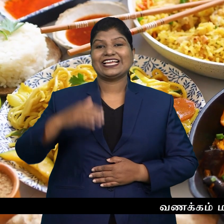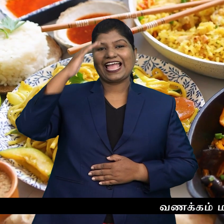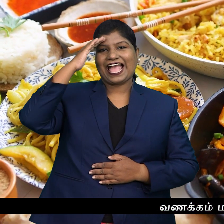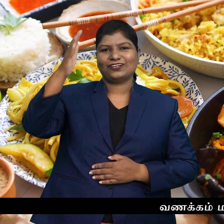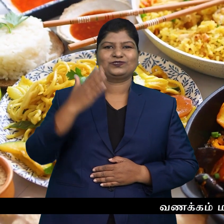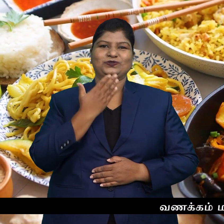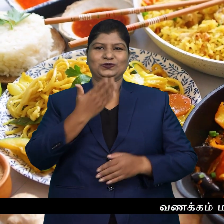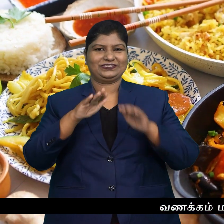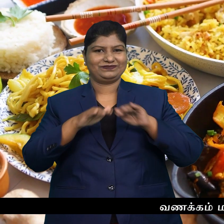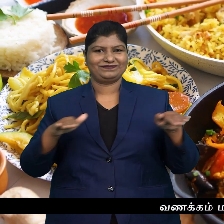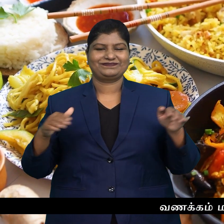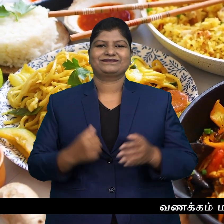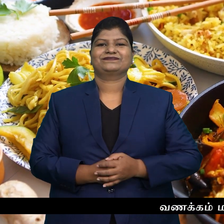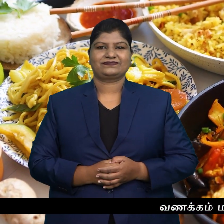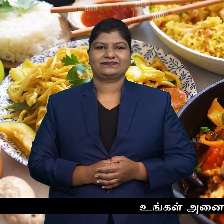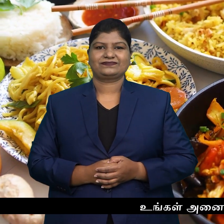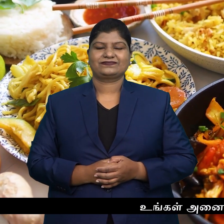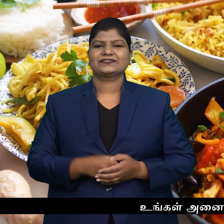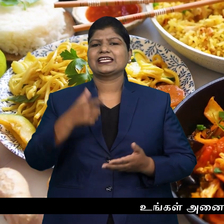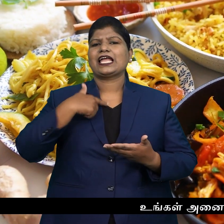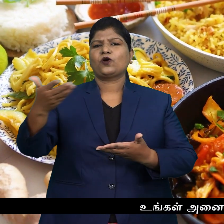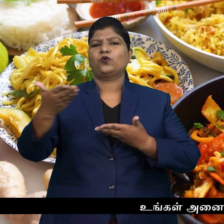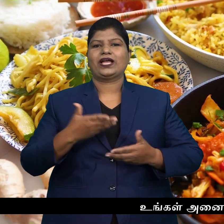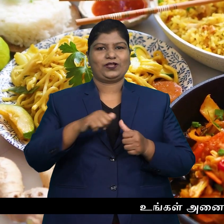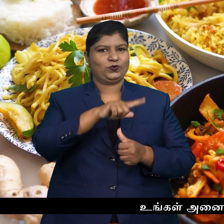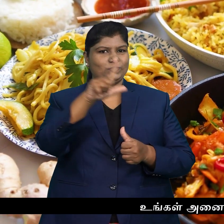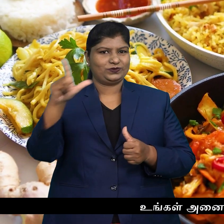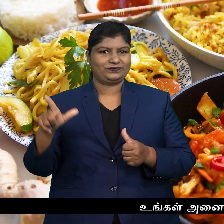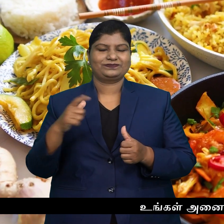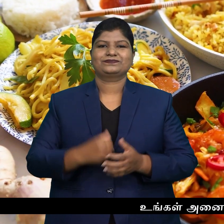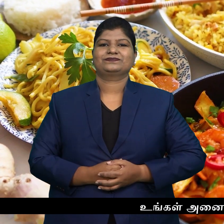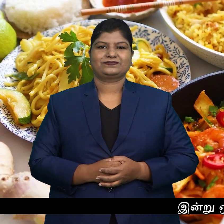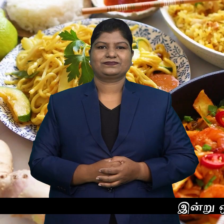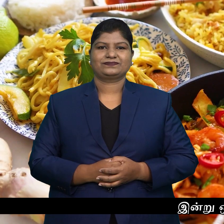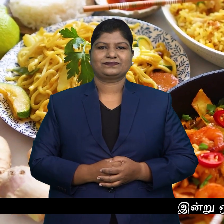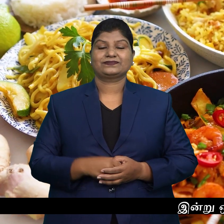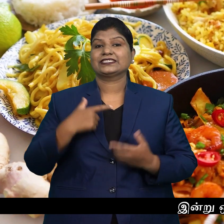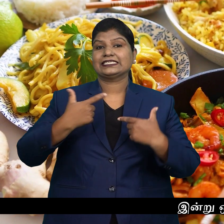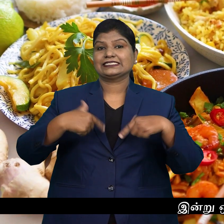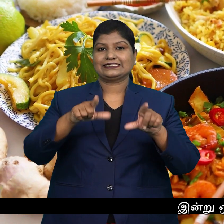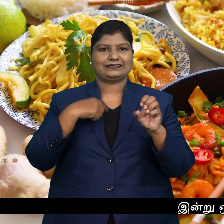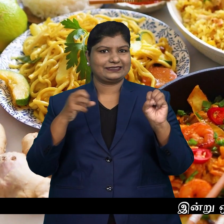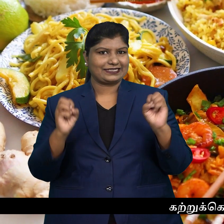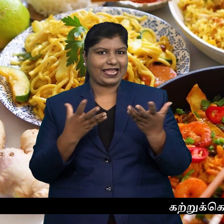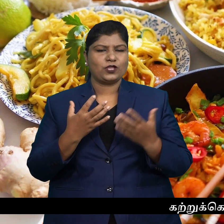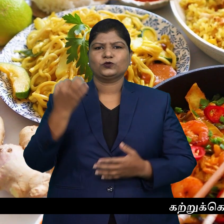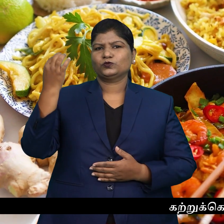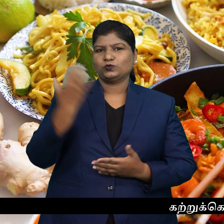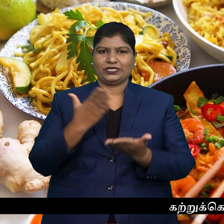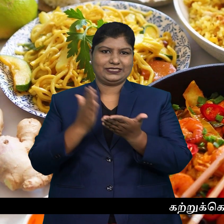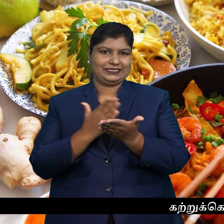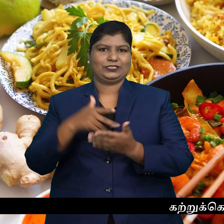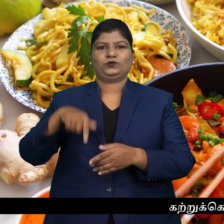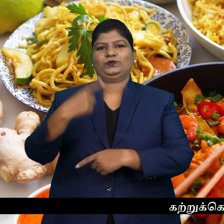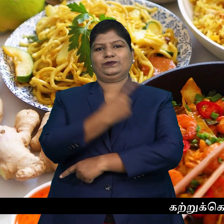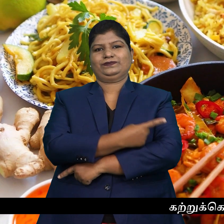வணக்கம் மாணவ செல்வங்களே, உங்கள் அனைவரையும் வரவேற்கின்றோம். இன்று ஒரு புதிய பாடத்தை கற்றுக்கொள்ளப்